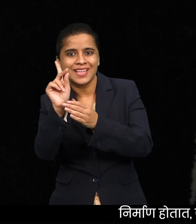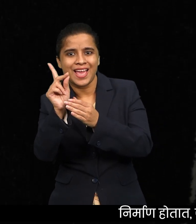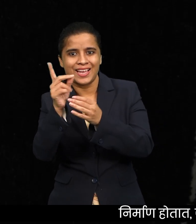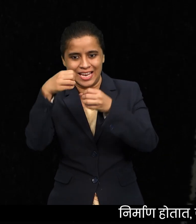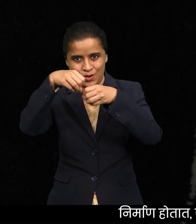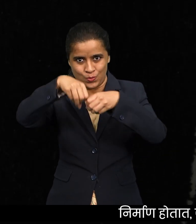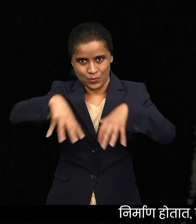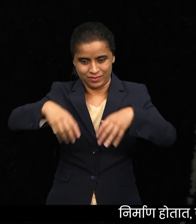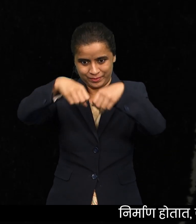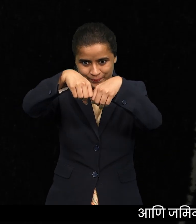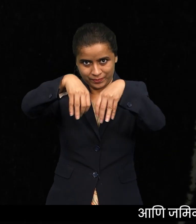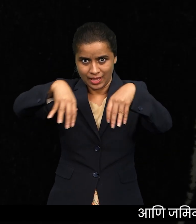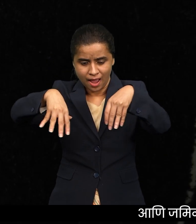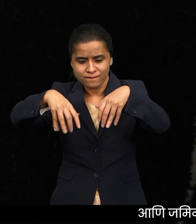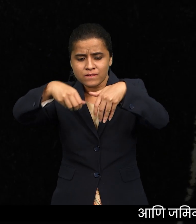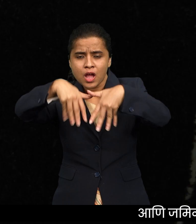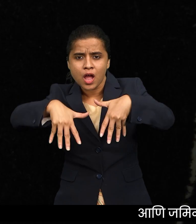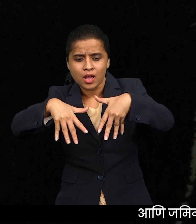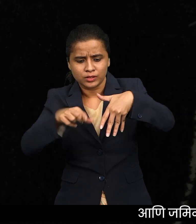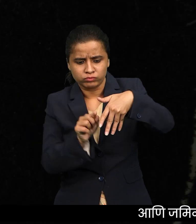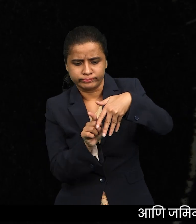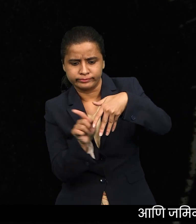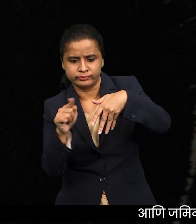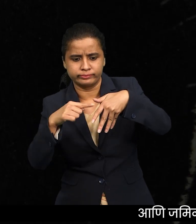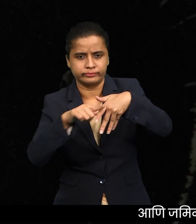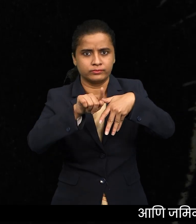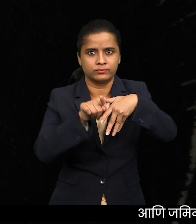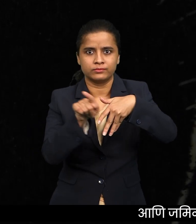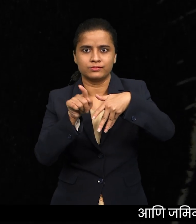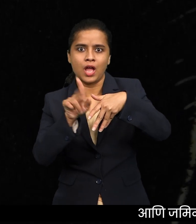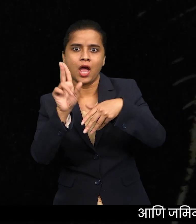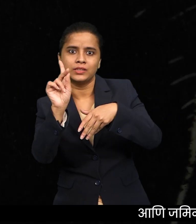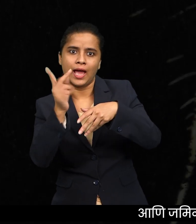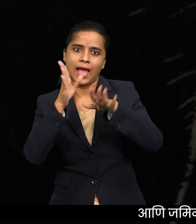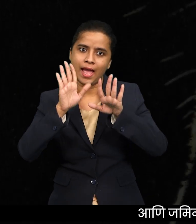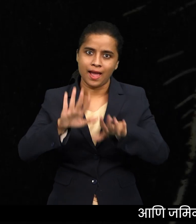तिरकसपणे वाढतात आणि जमिनीत दूरवर पसरतात.